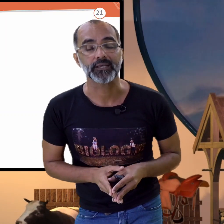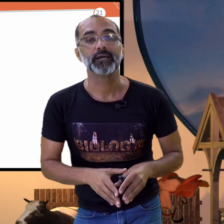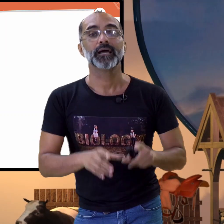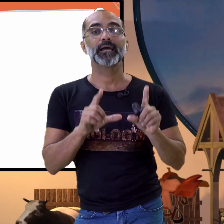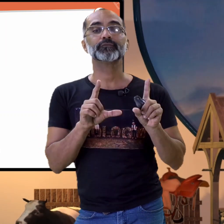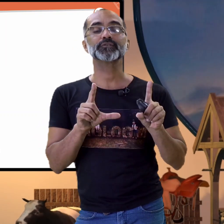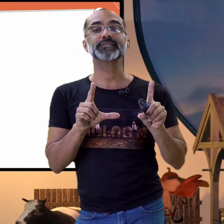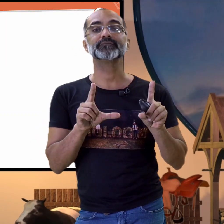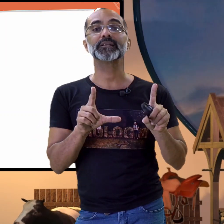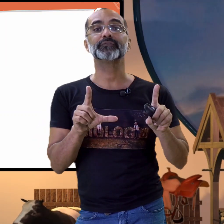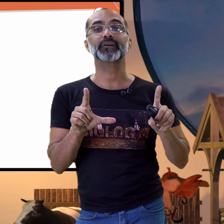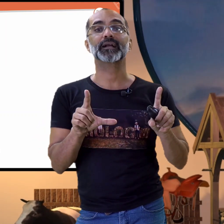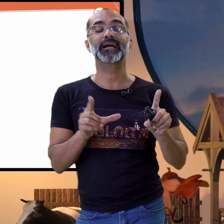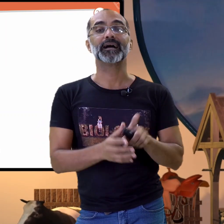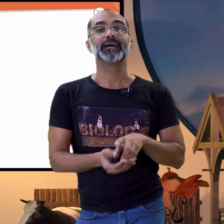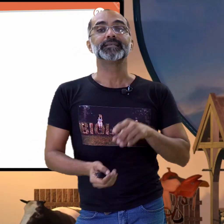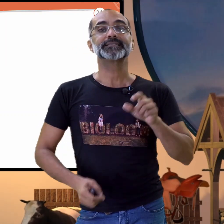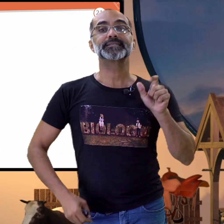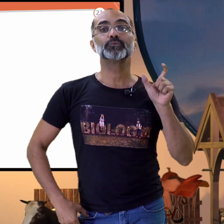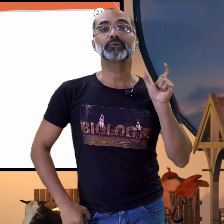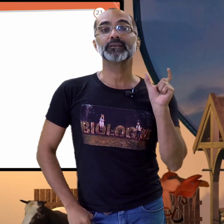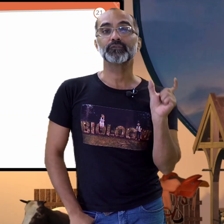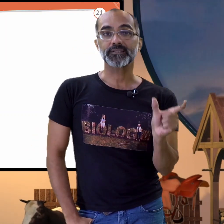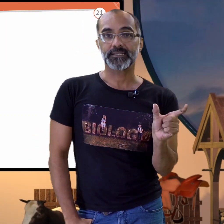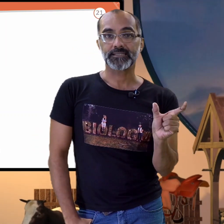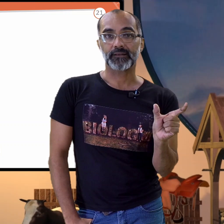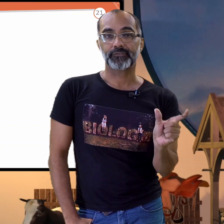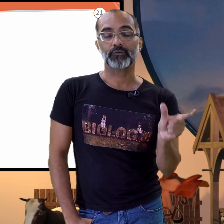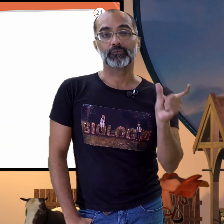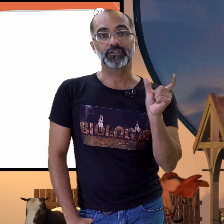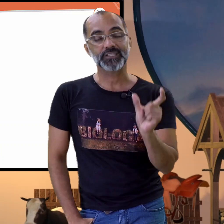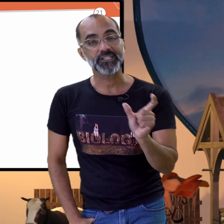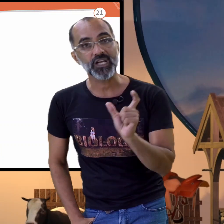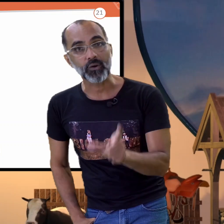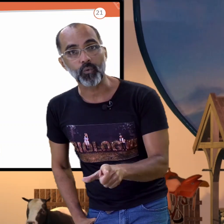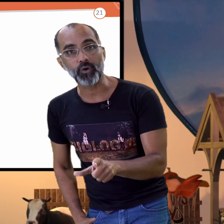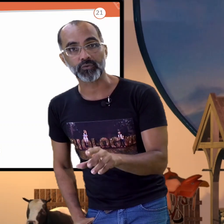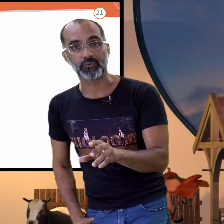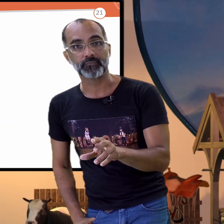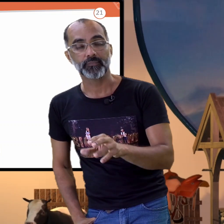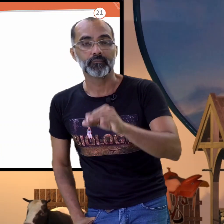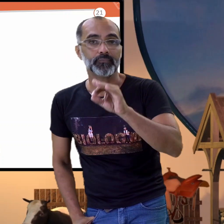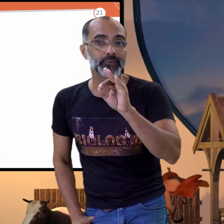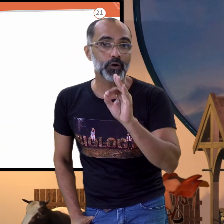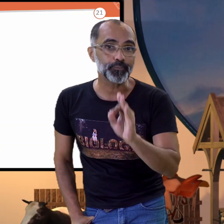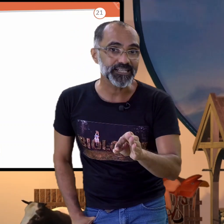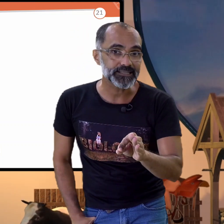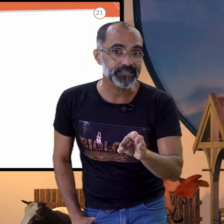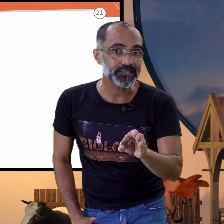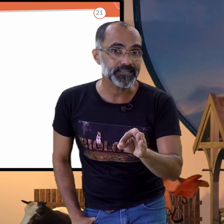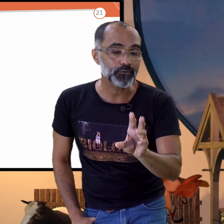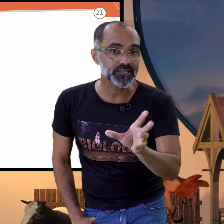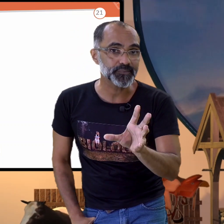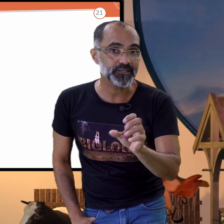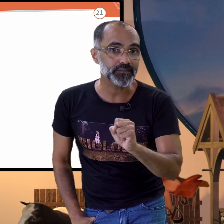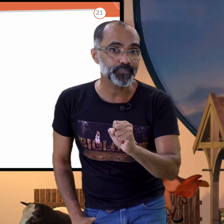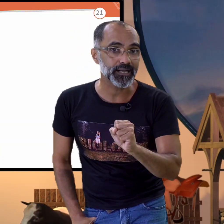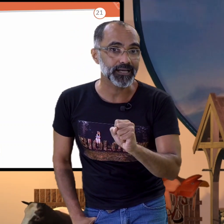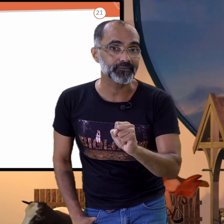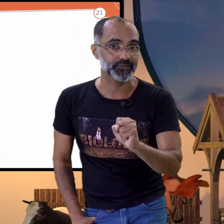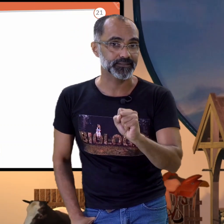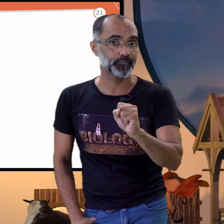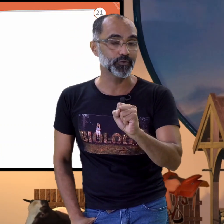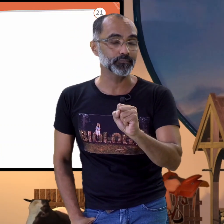importante é o quê? É você verificar se o que você escreveu está de acordo. Não precisa estar com as